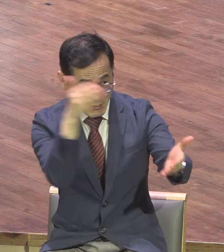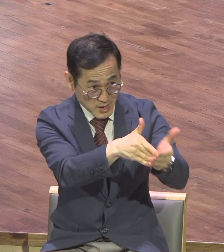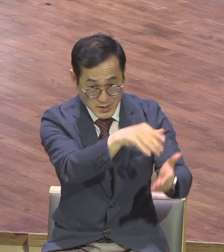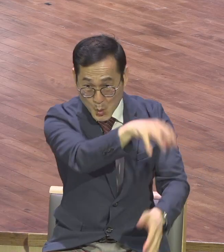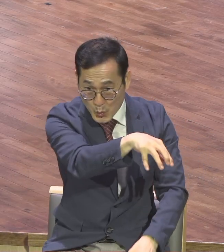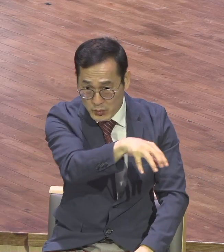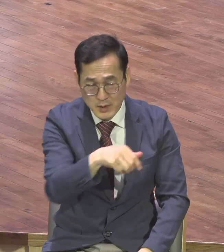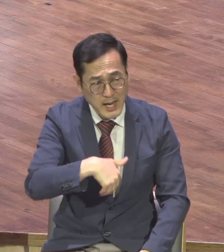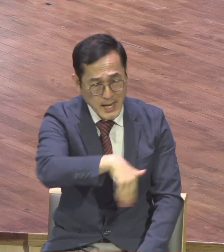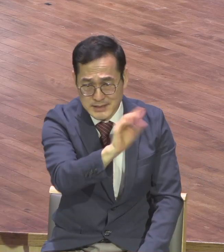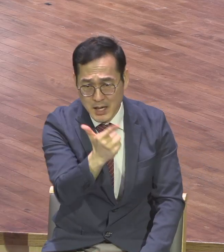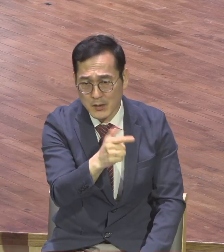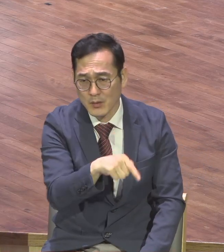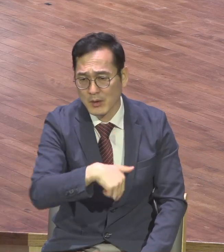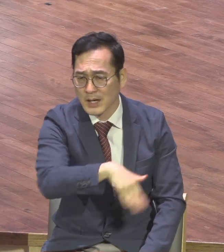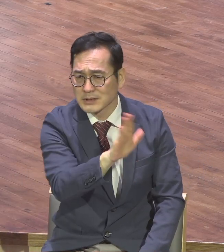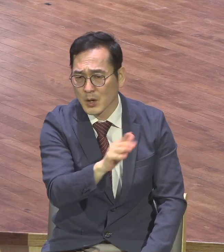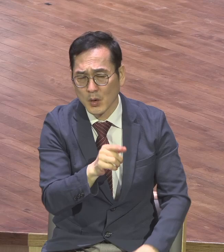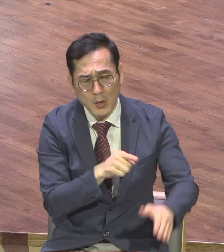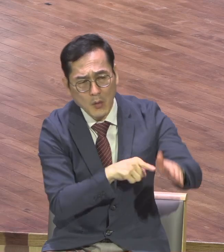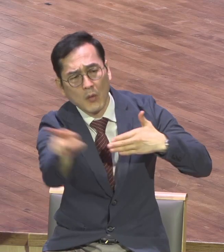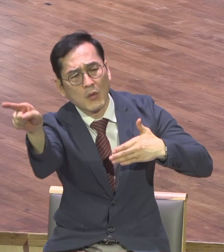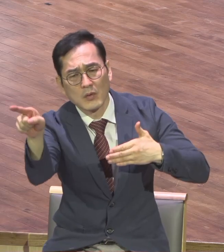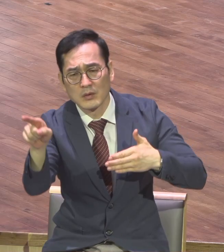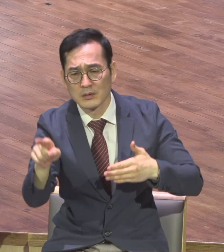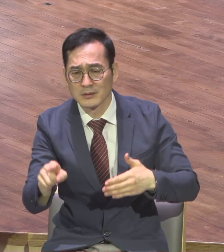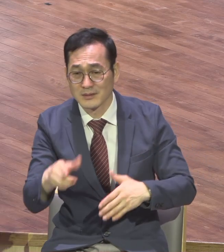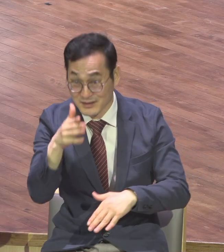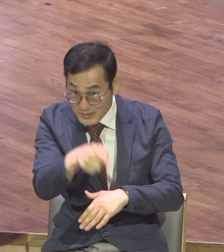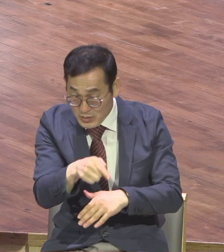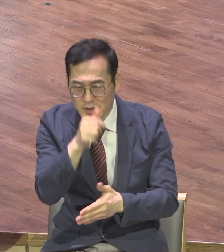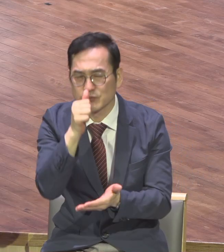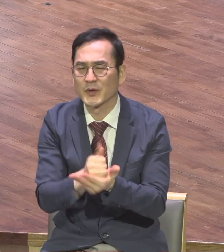해야 될 일을 하지 않고 하지 말아야 될 일만 한다. 이 죄요, 죄.